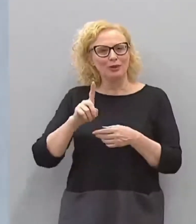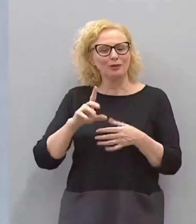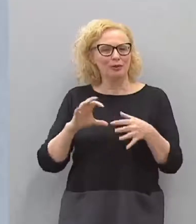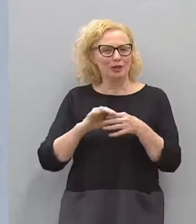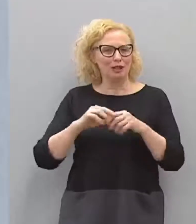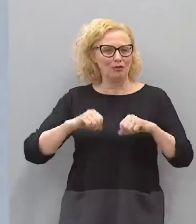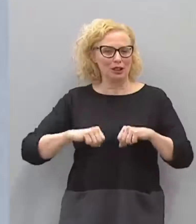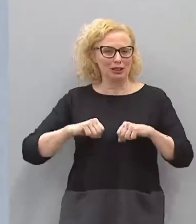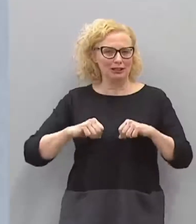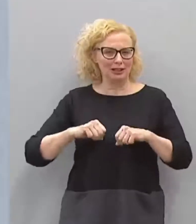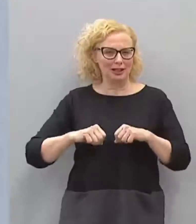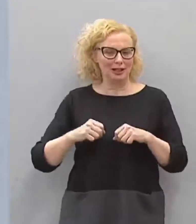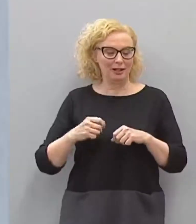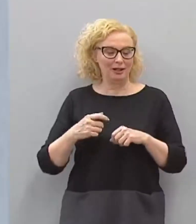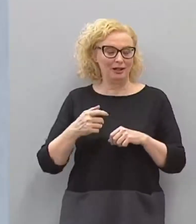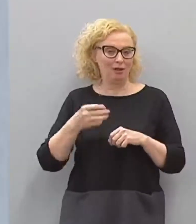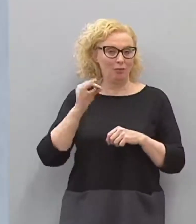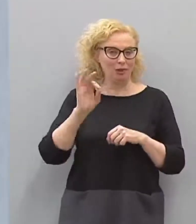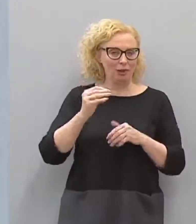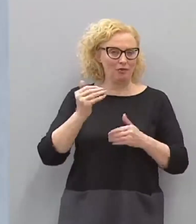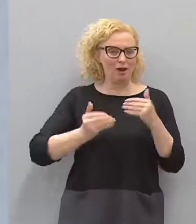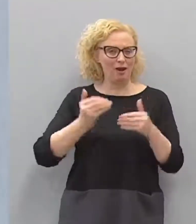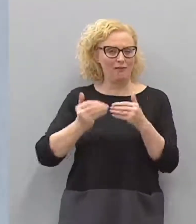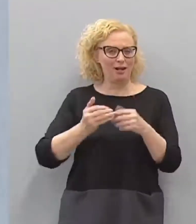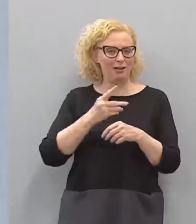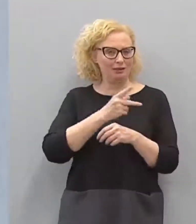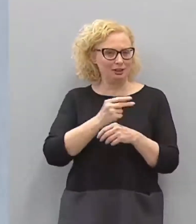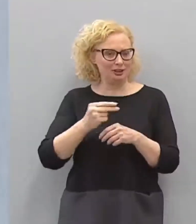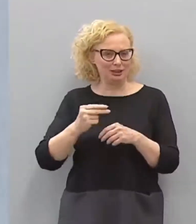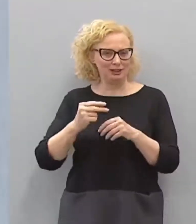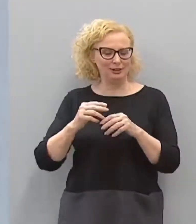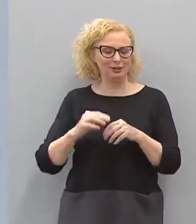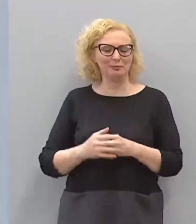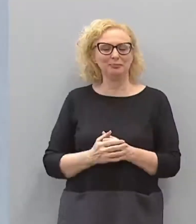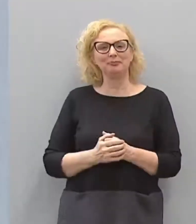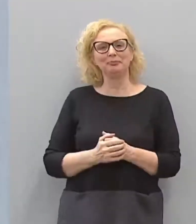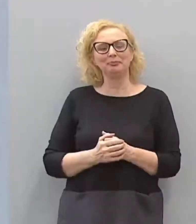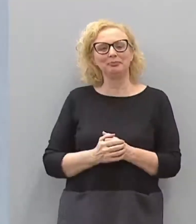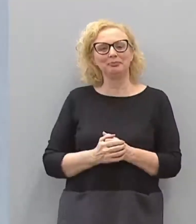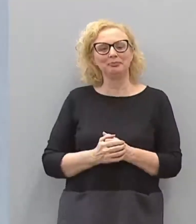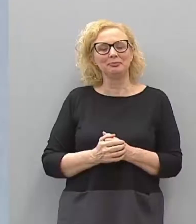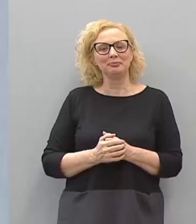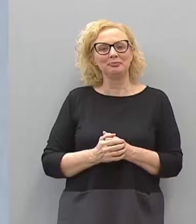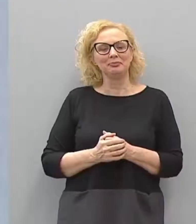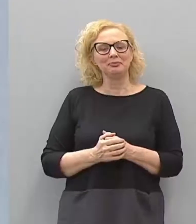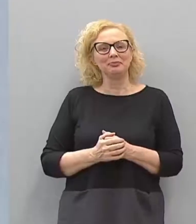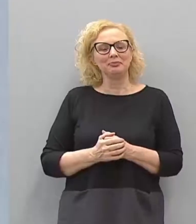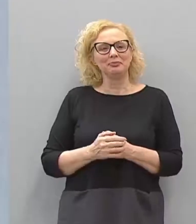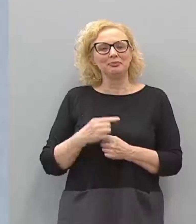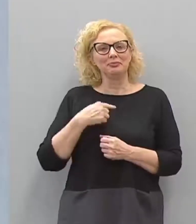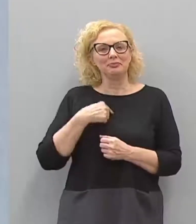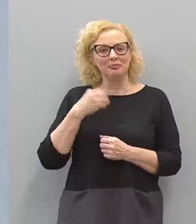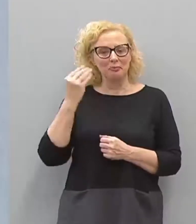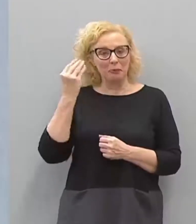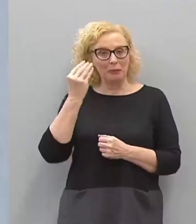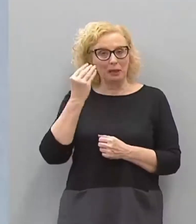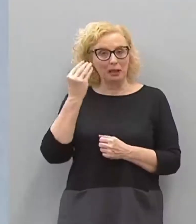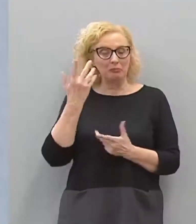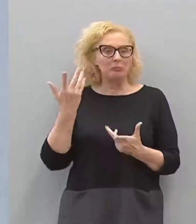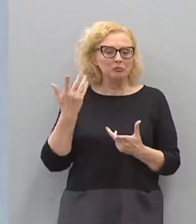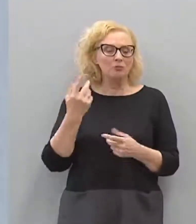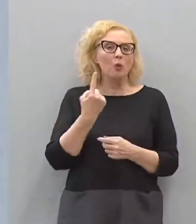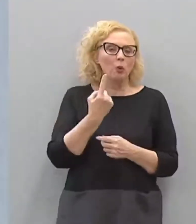per riuscire a portare avanti questa questa vaccinazione è appunto ecco un magari un dato